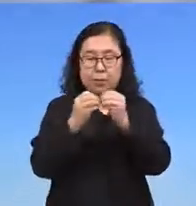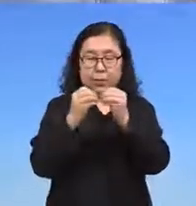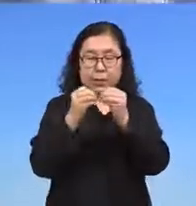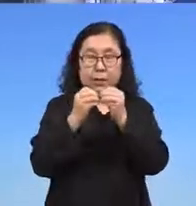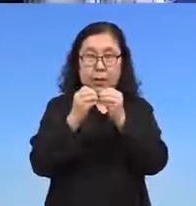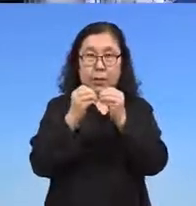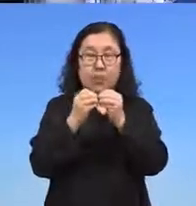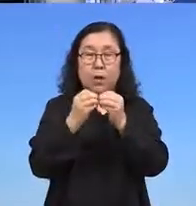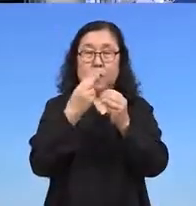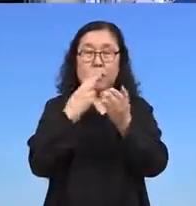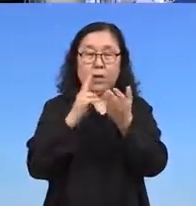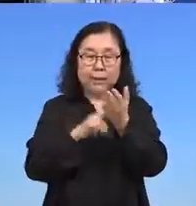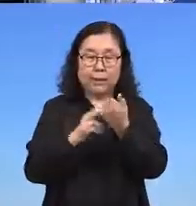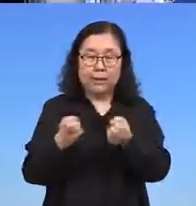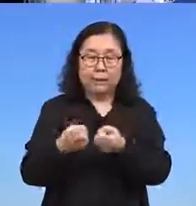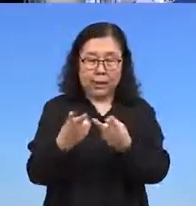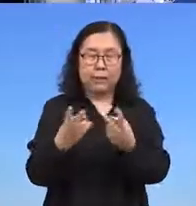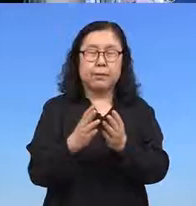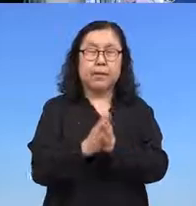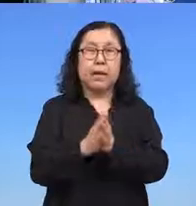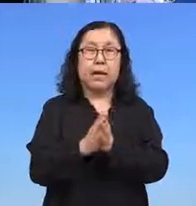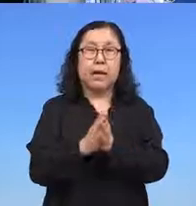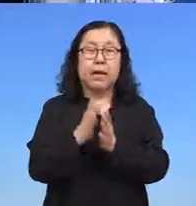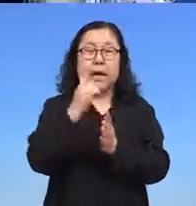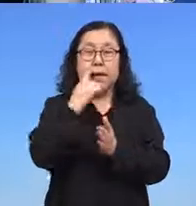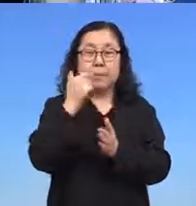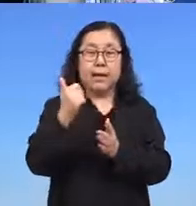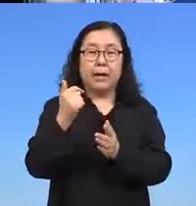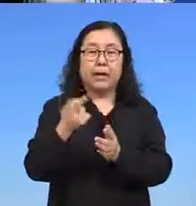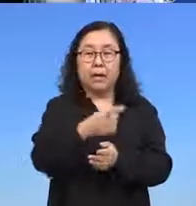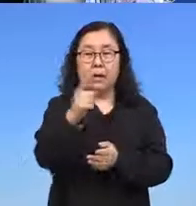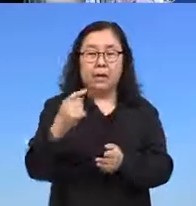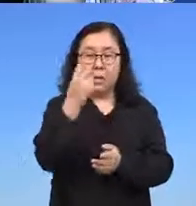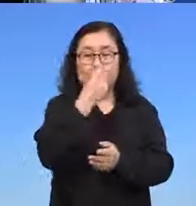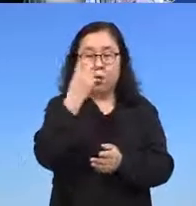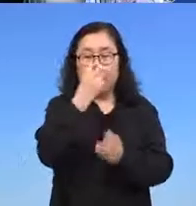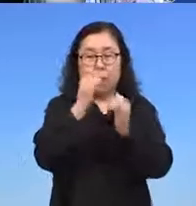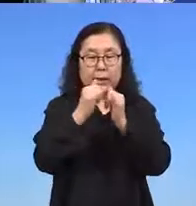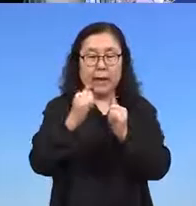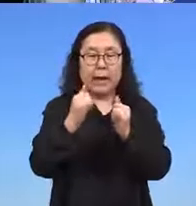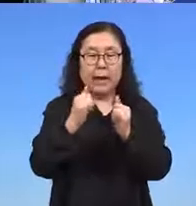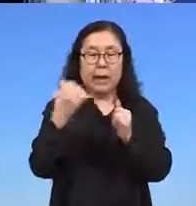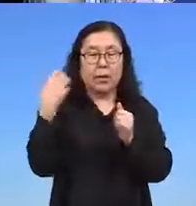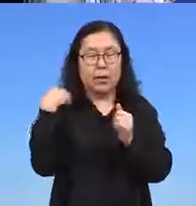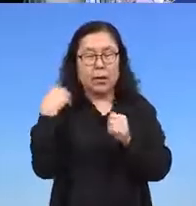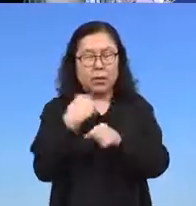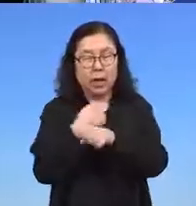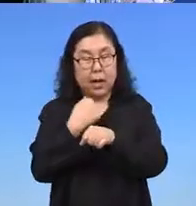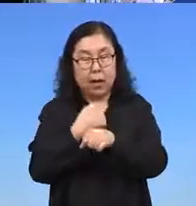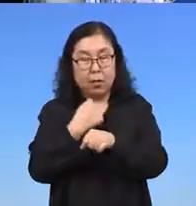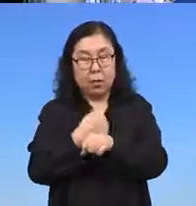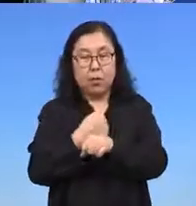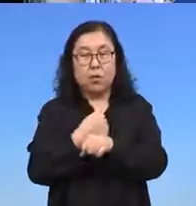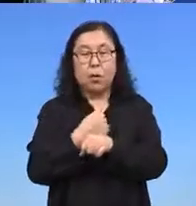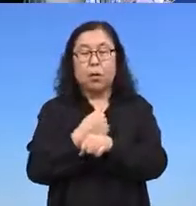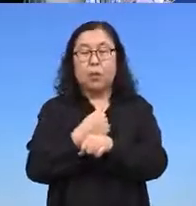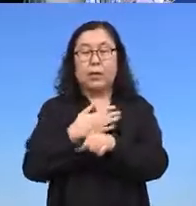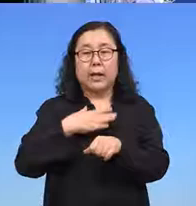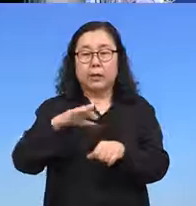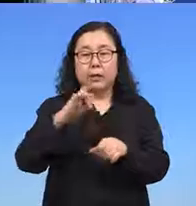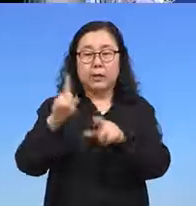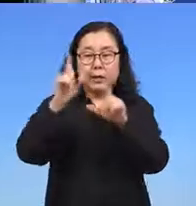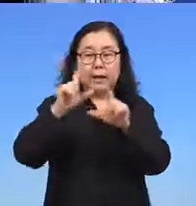썼습니다. 아빠가 너희들을 보호하는 보호자 역할도 해야 되겠고, 인생의 길을 먼저 걸어본 경험이